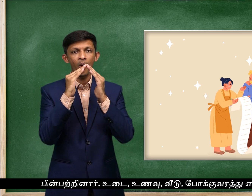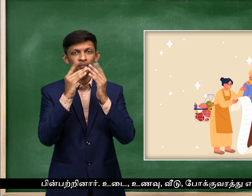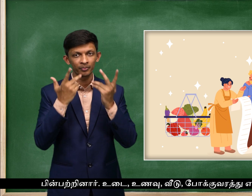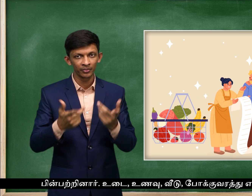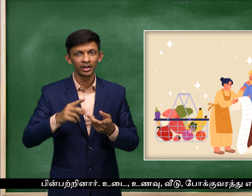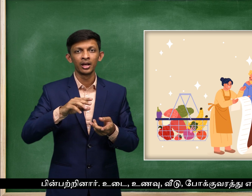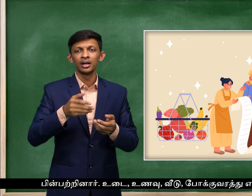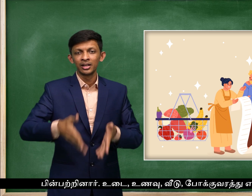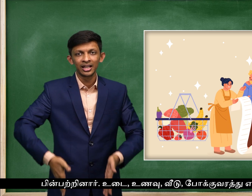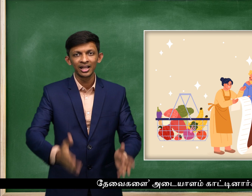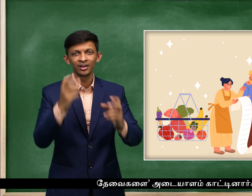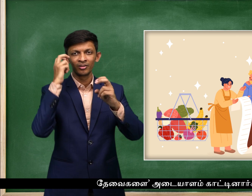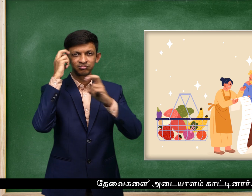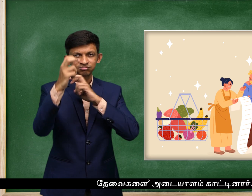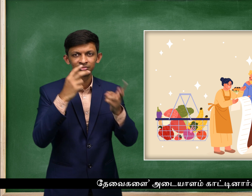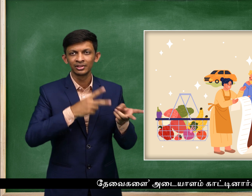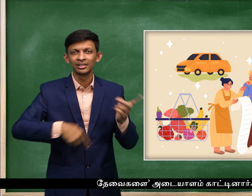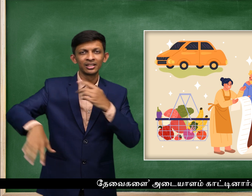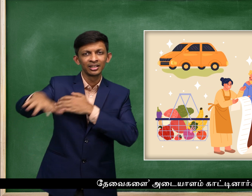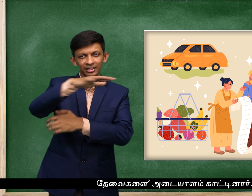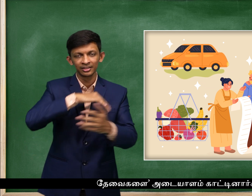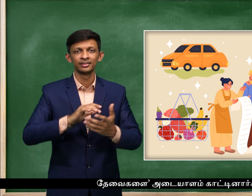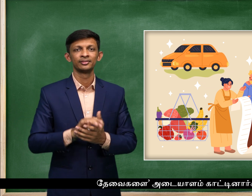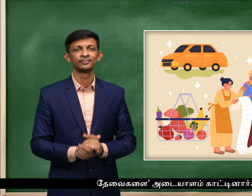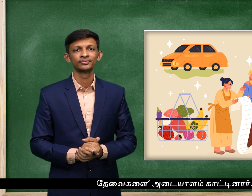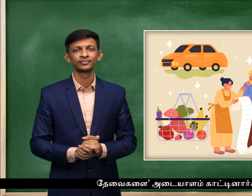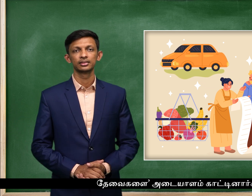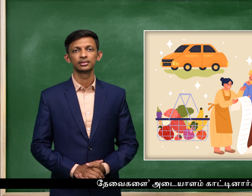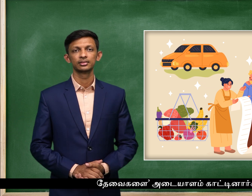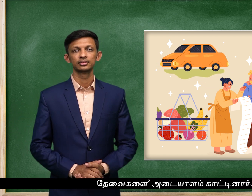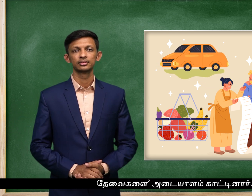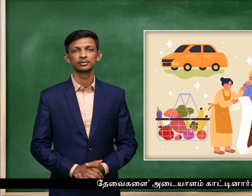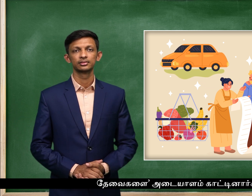போக்குவரத்து என 4 பெரும் தேவைகளை அடையாளம் காட்டினார்கள்.